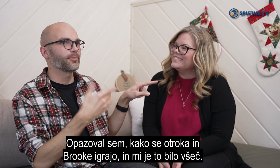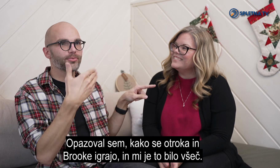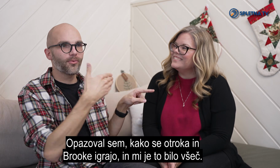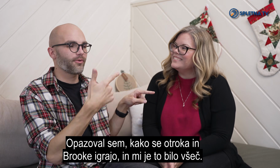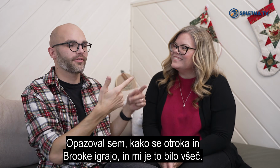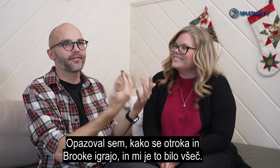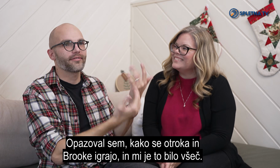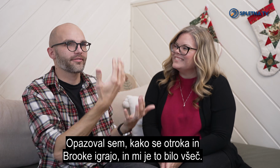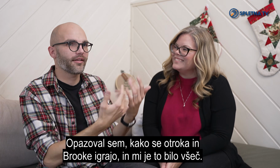to bilo všeč.